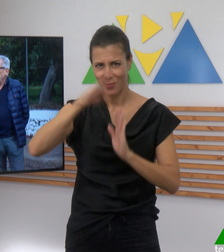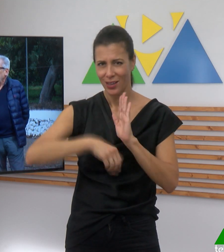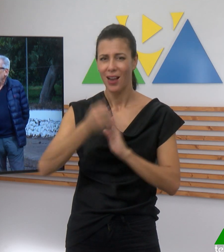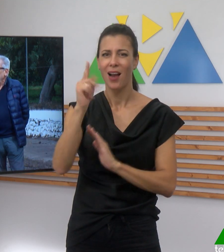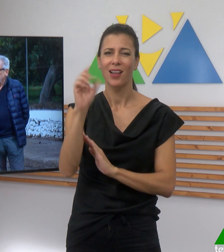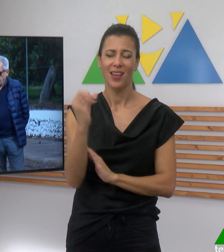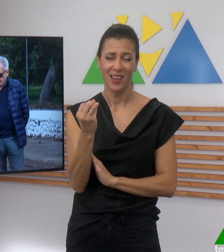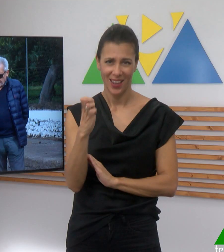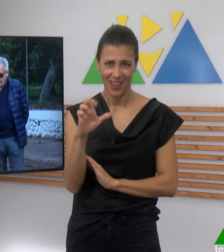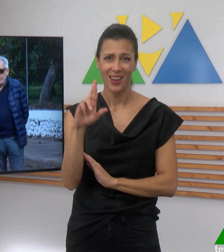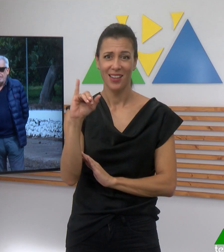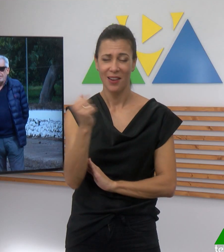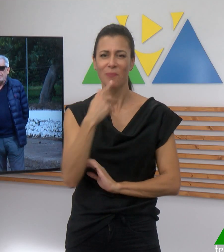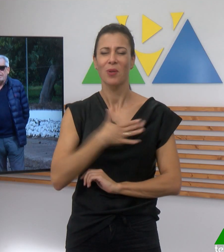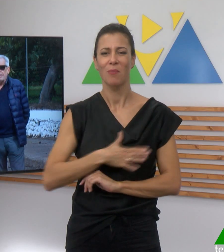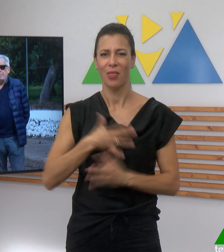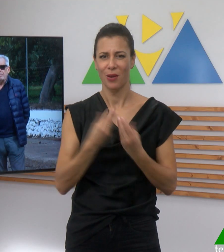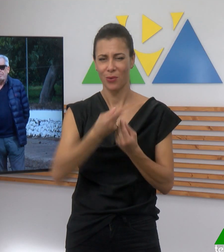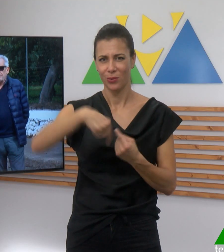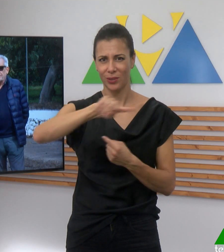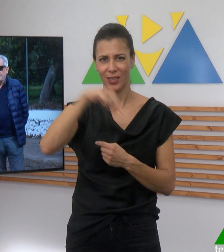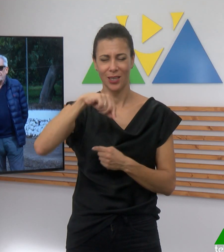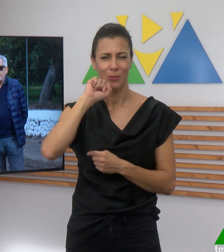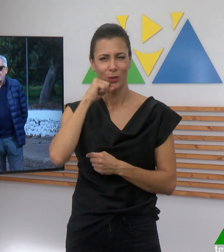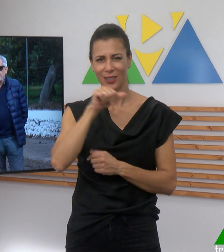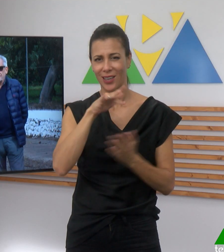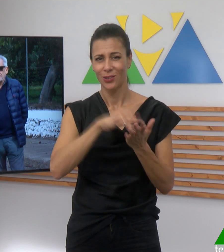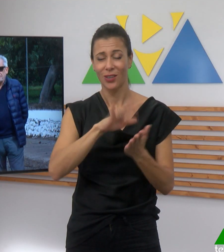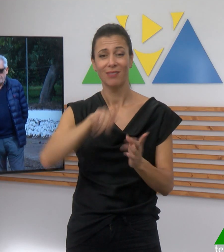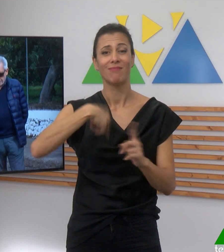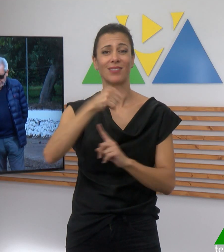estar con todos ustedes aquí en la televisión de motril hasta la semana que viene adiós